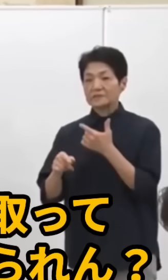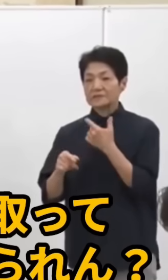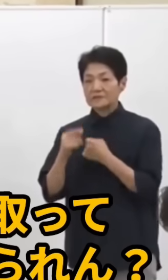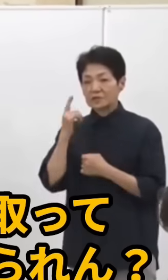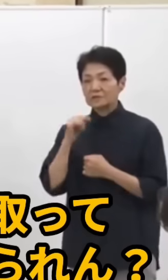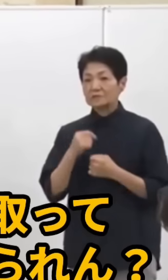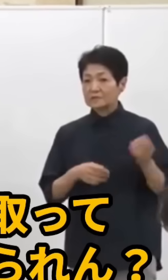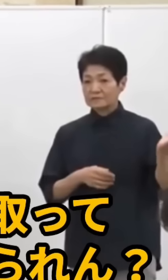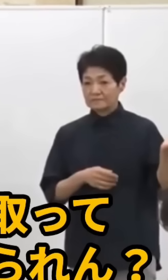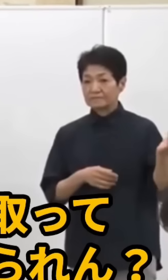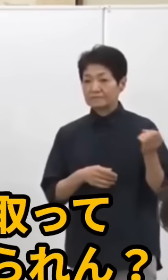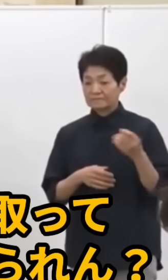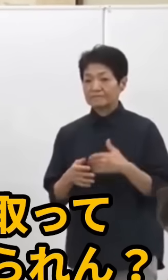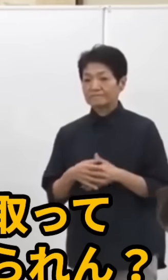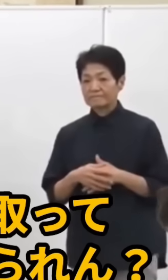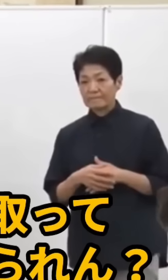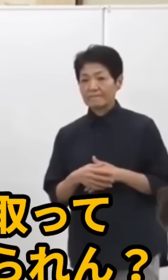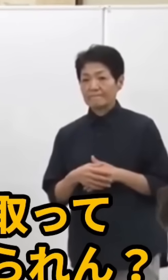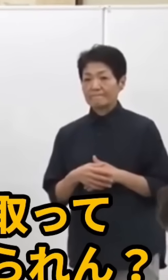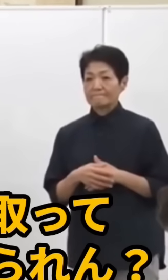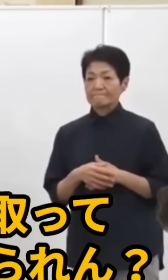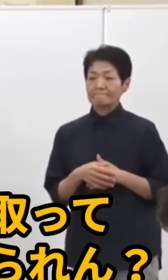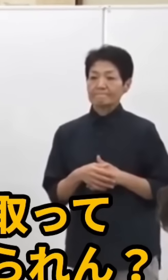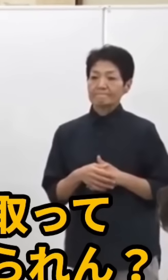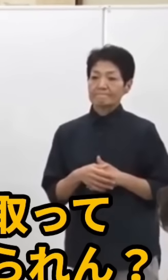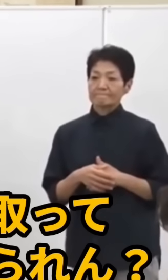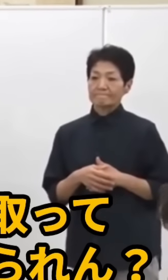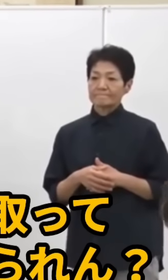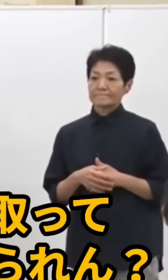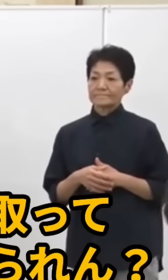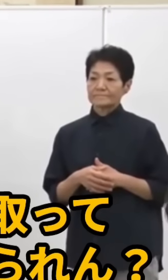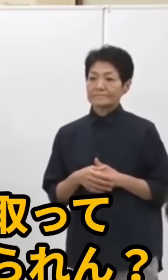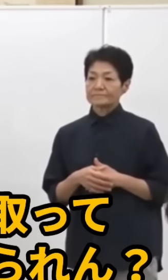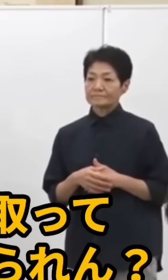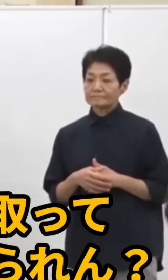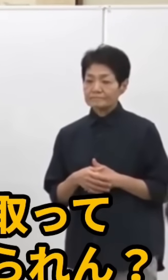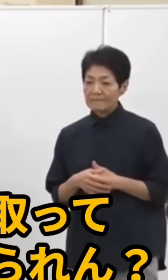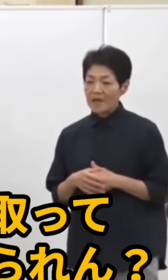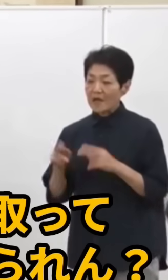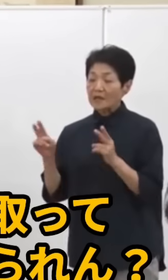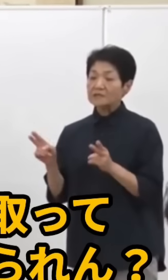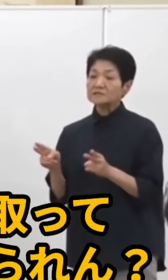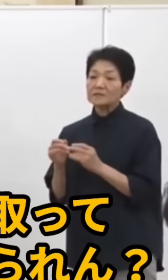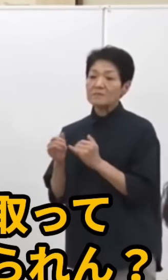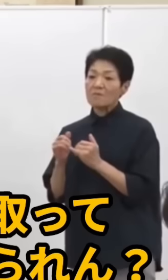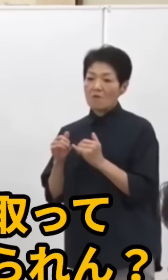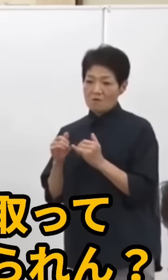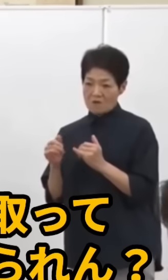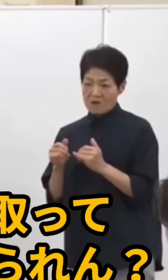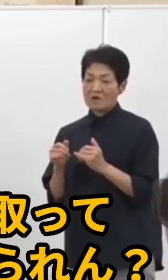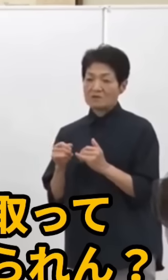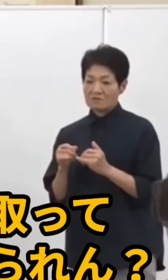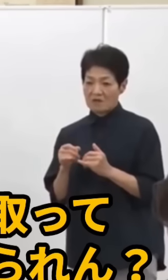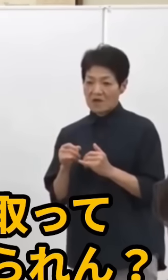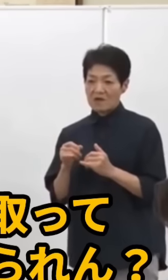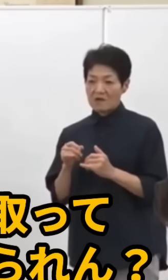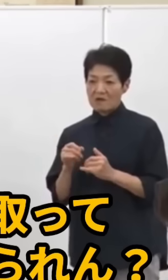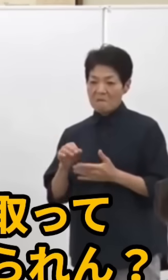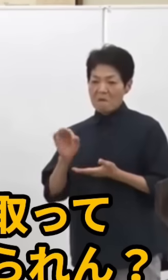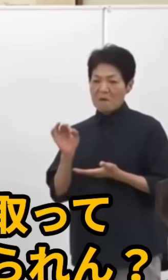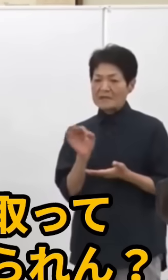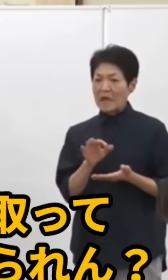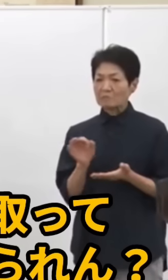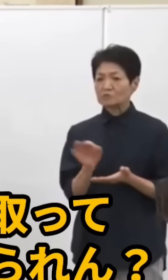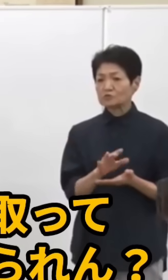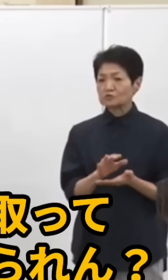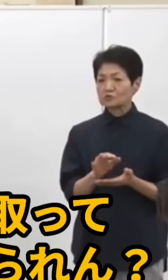何を懸念しているかざっくばらんに言いますとですね、一部の専門家の間ですとか、そのギャンブル依存症に関することの活